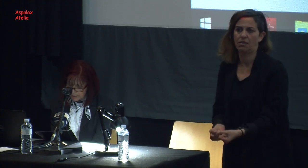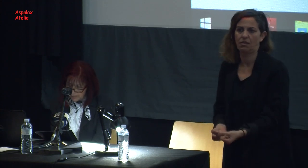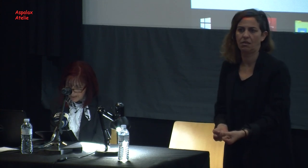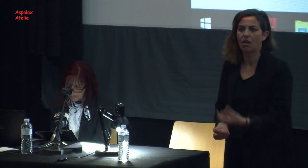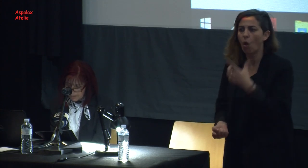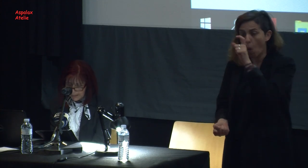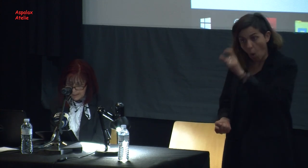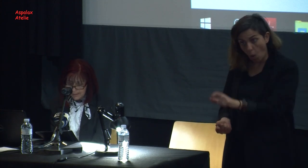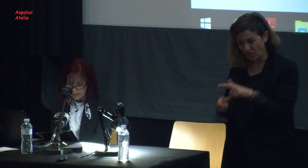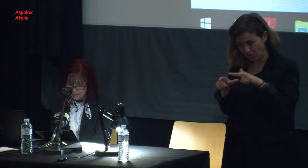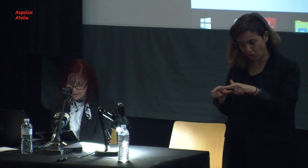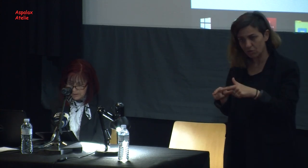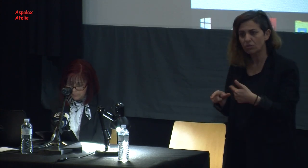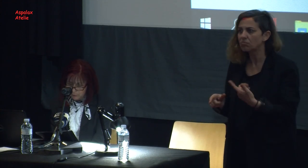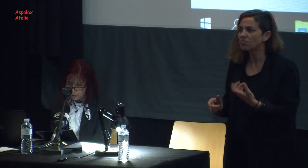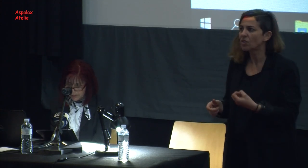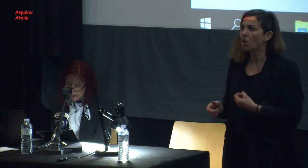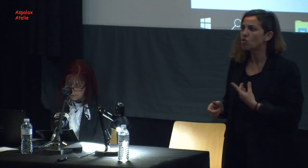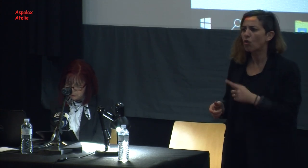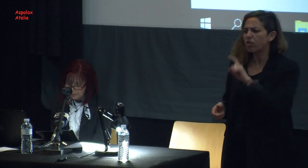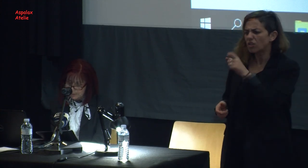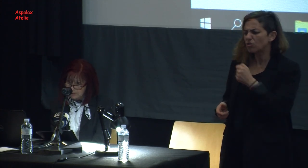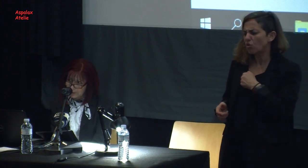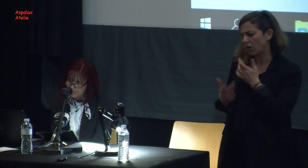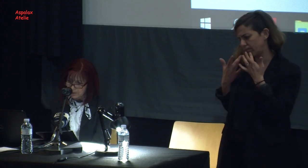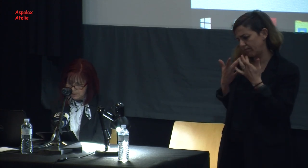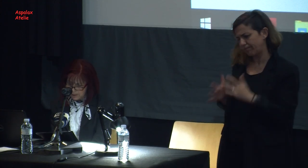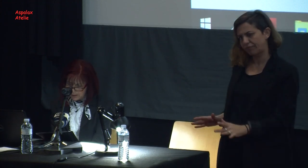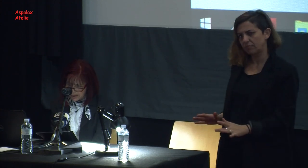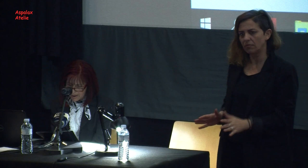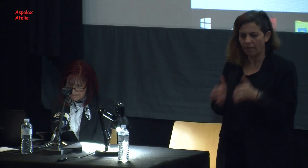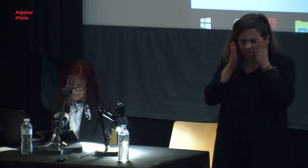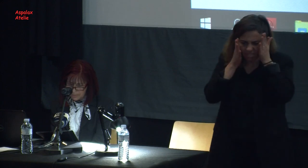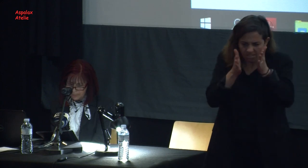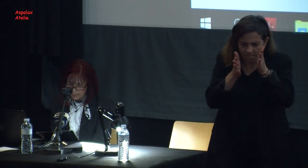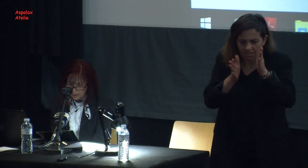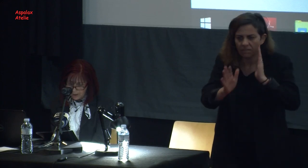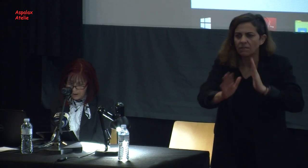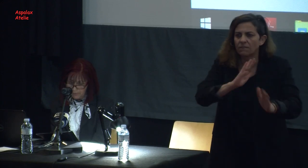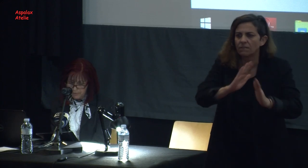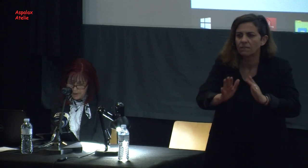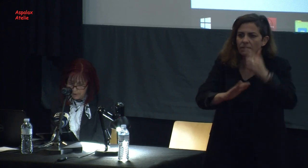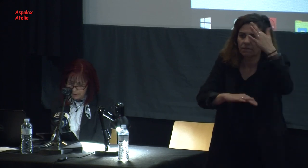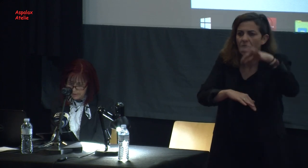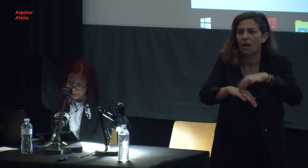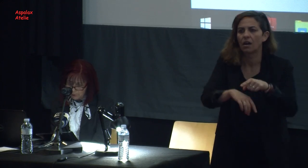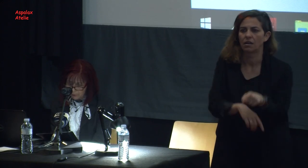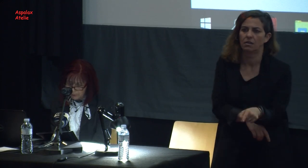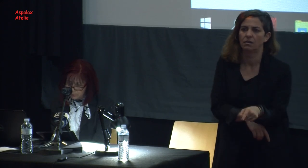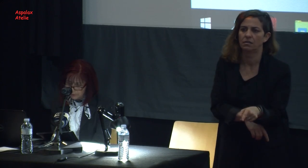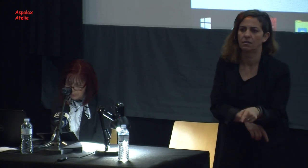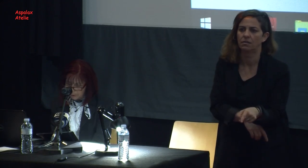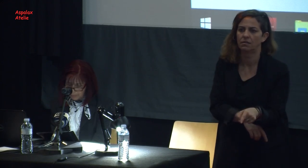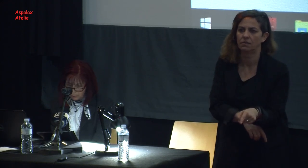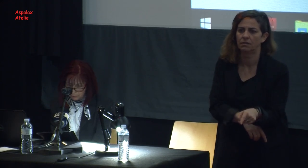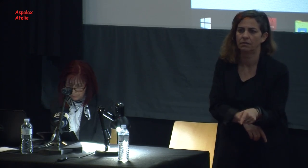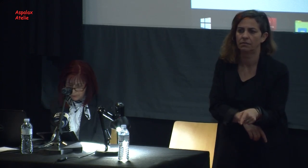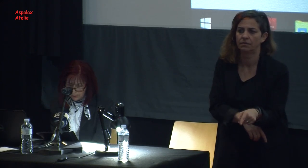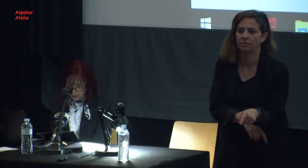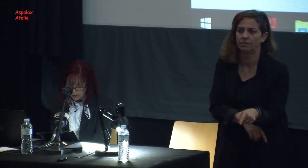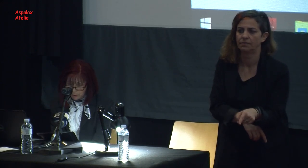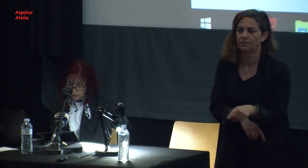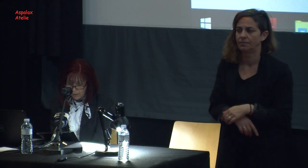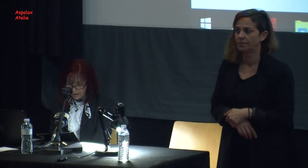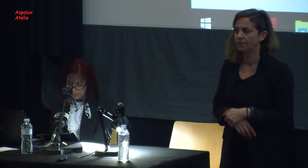χωρίς νόημα. Εγκαταλείπει τη δική του ζωή, σωματική και ψυχική υγεία. Αφιερώνεται εξ ολοκλήρω στον άνθρωπό